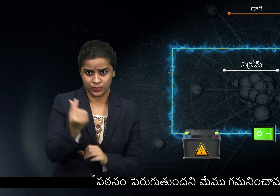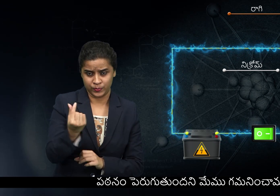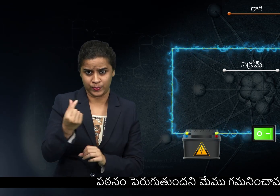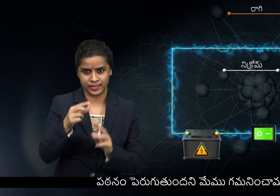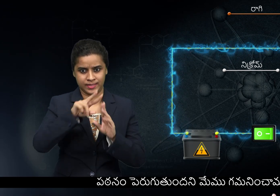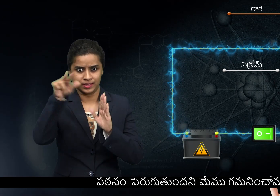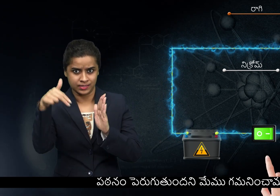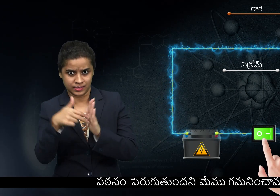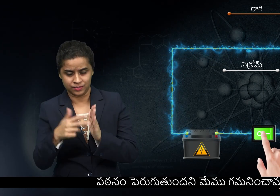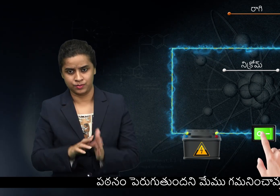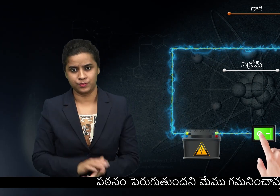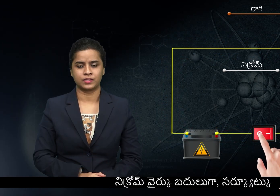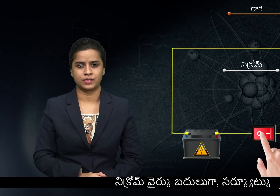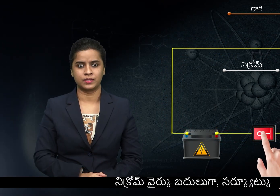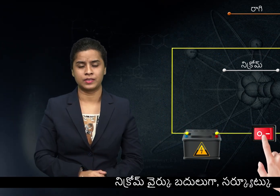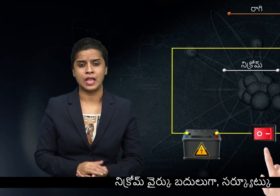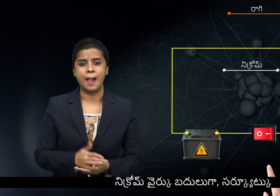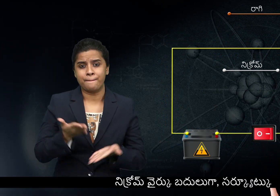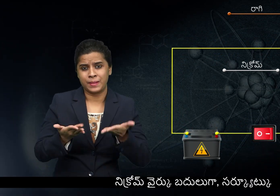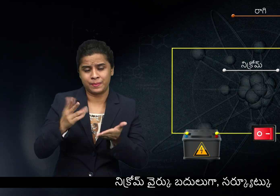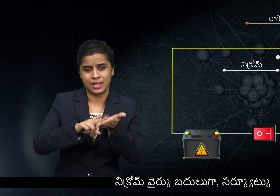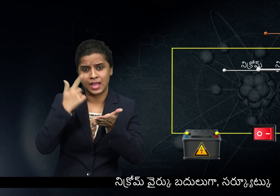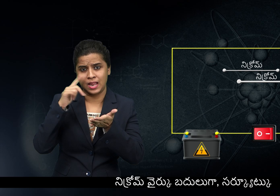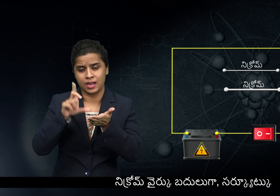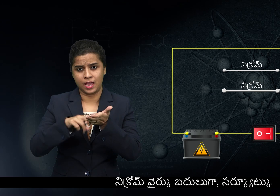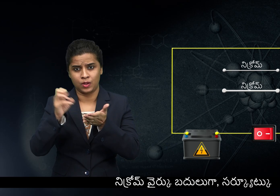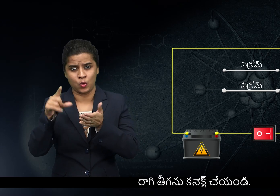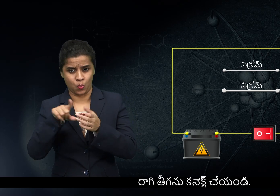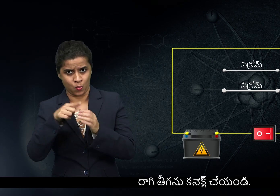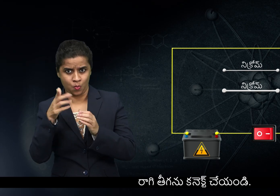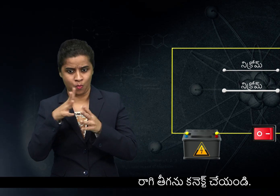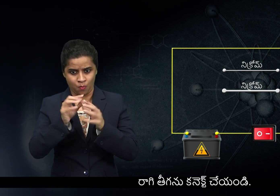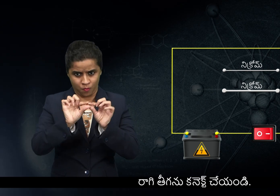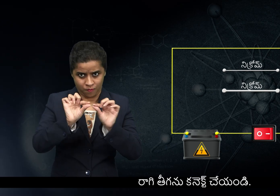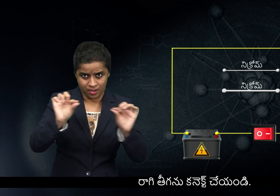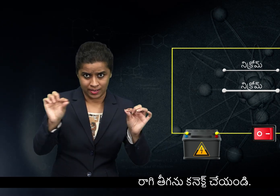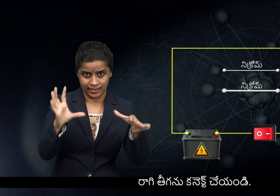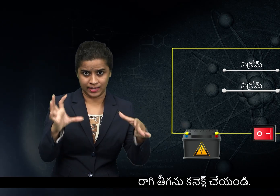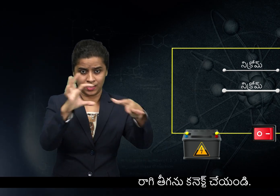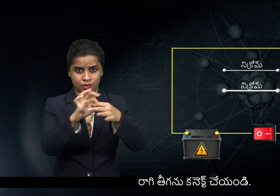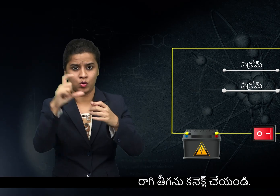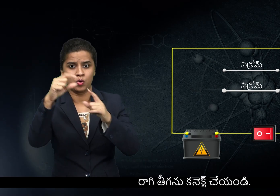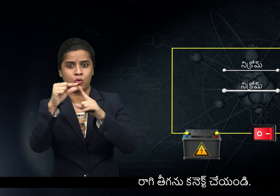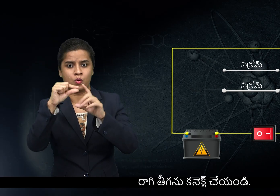మనం గమనించాము. నిక్రోమ్ వైర్కు బదులుగా సర్క్యూట్కు రాగితీగను కనెక్ట్ చేయండి.